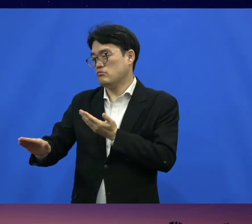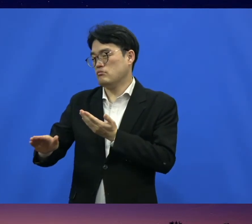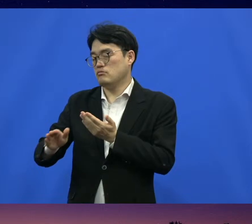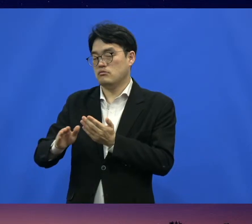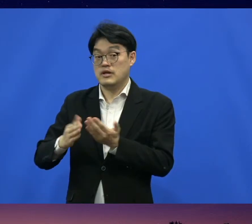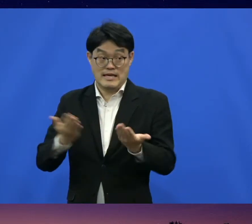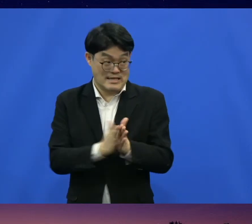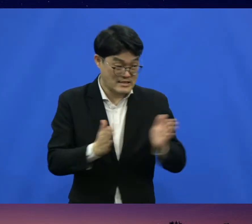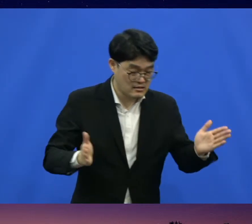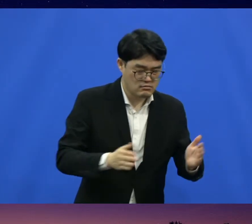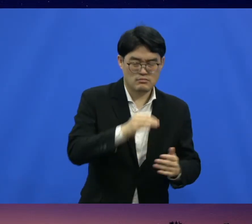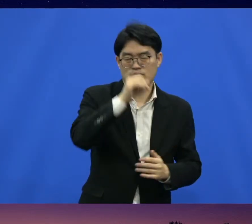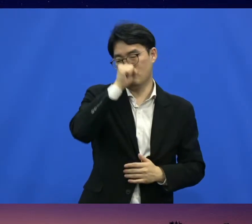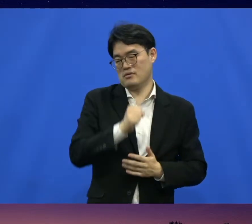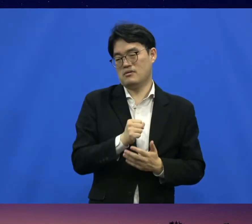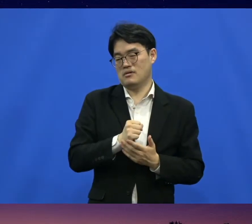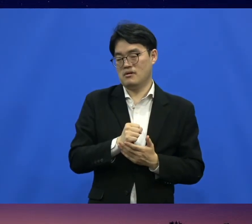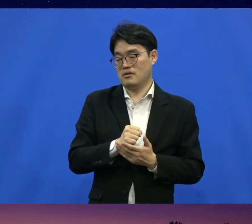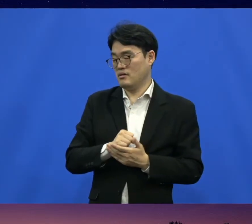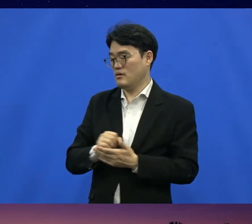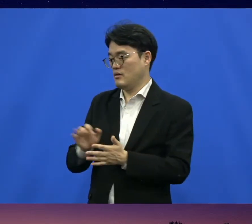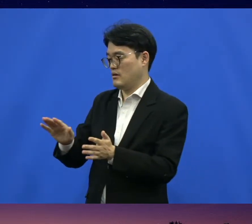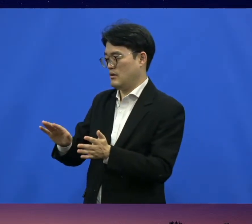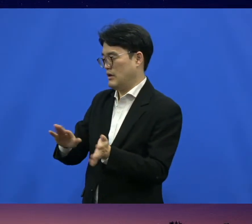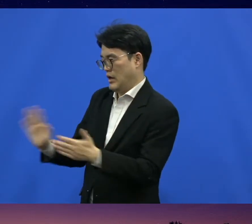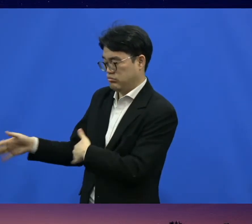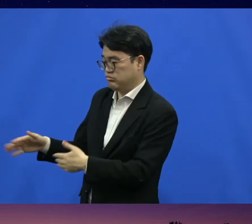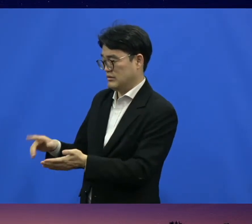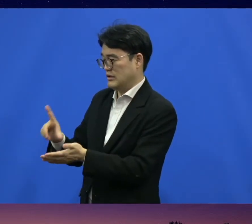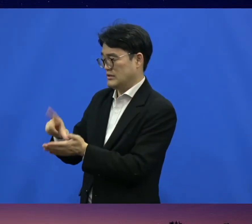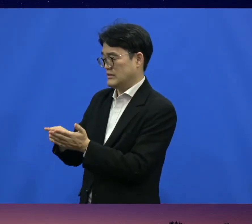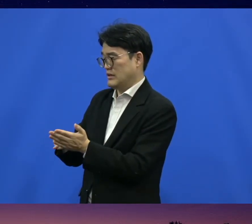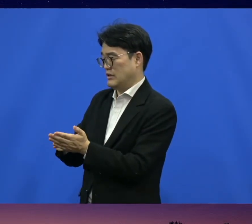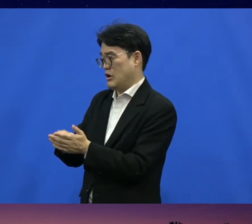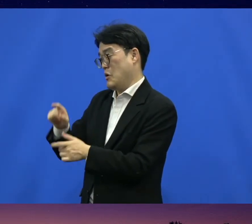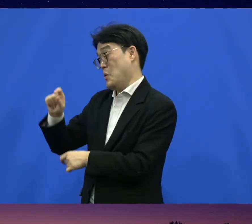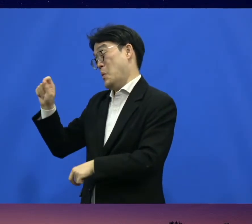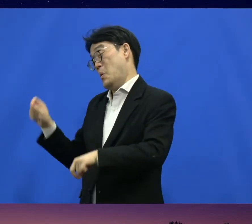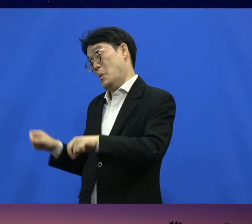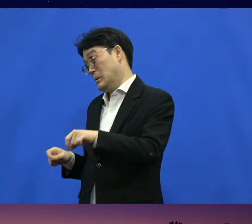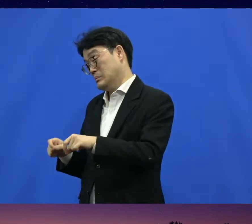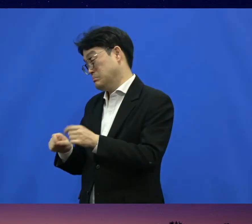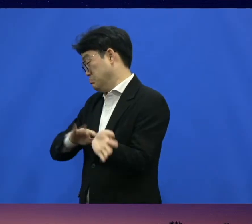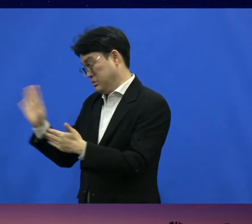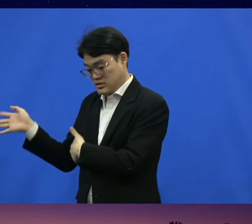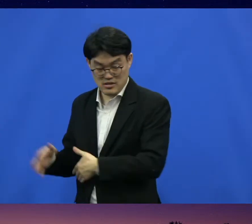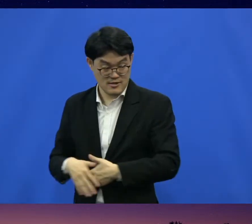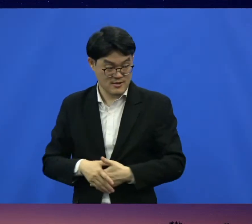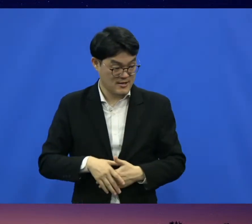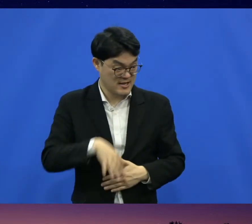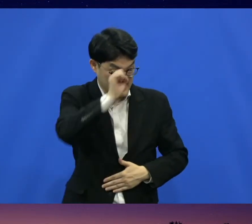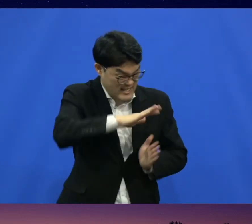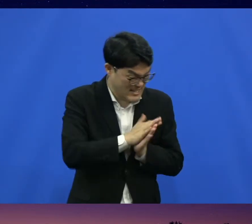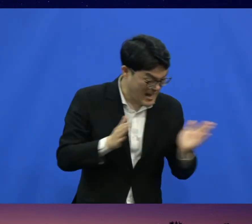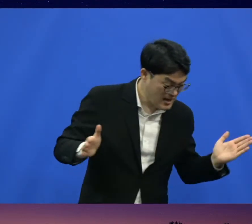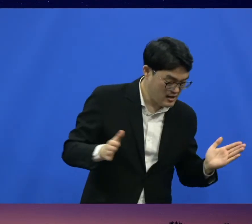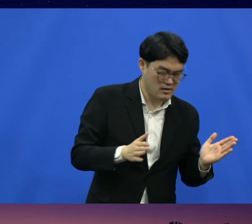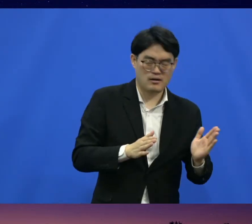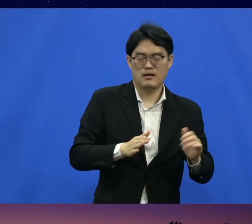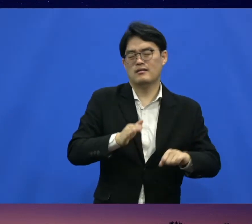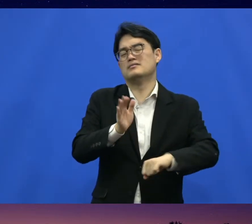지금 여러분, 이 다윗은 다시 말씀을 통하여 어디에서 잘못되었는지를 찾기 시작한 거죠. 보니까 이게 잘못된